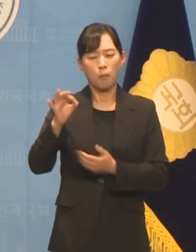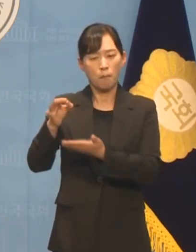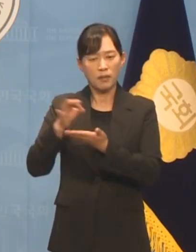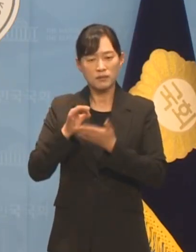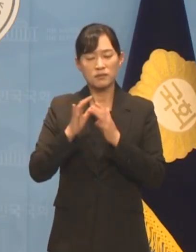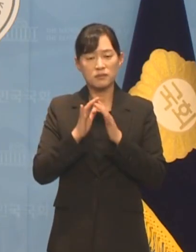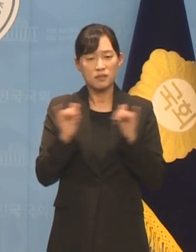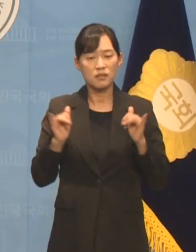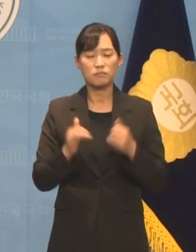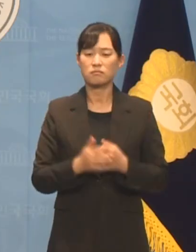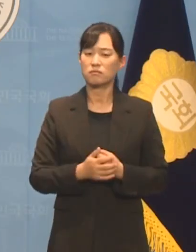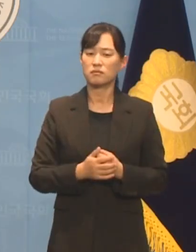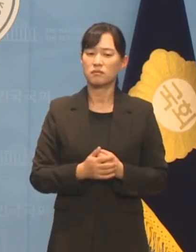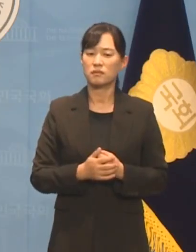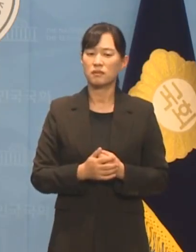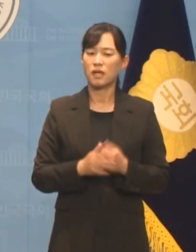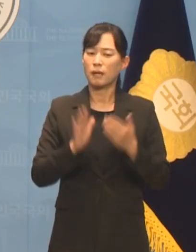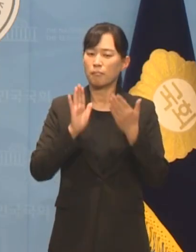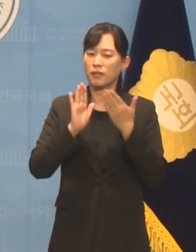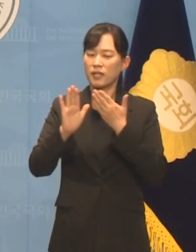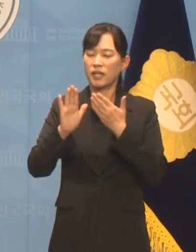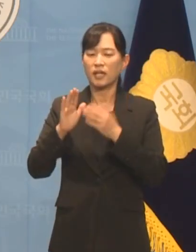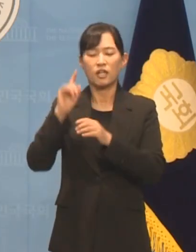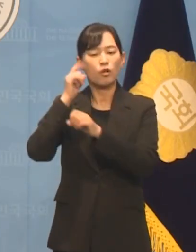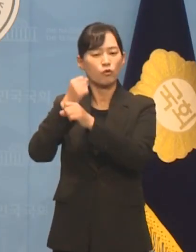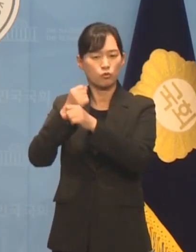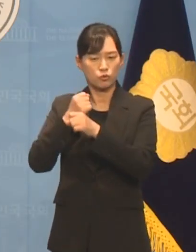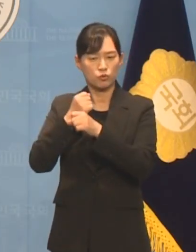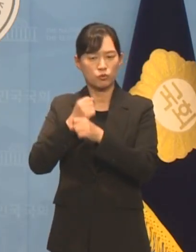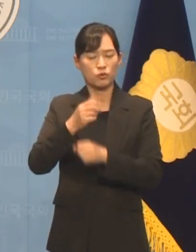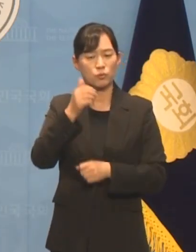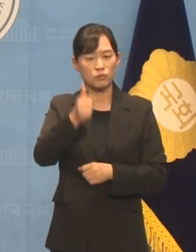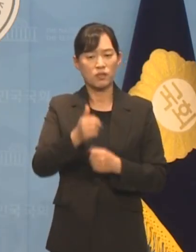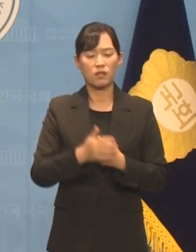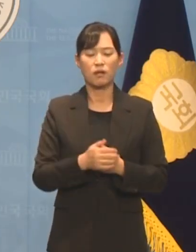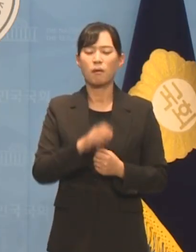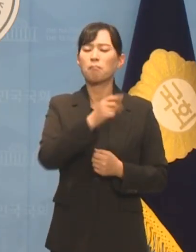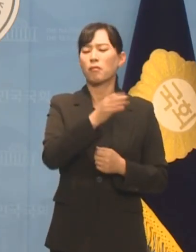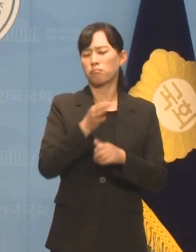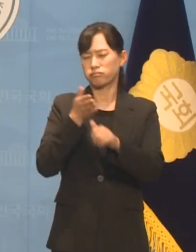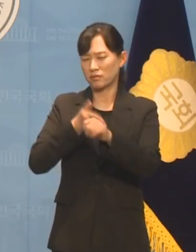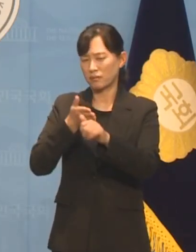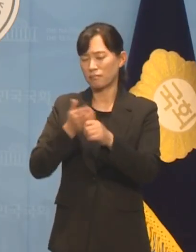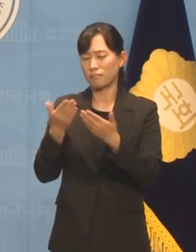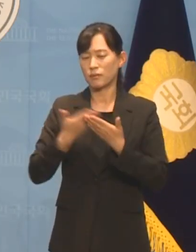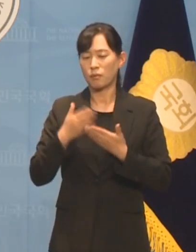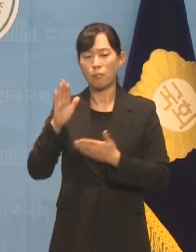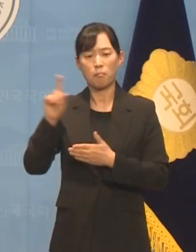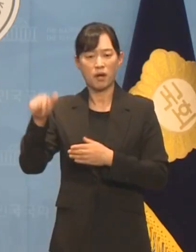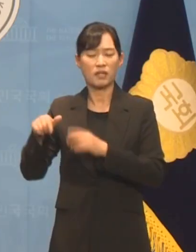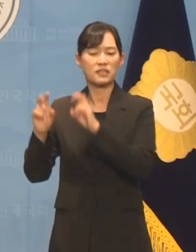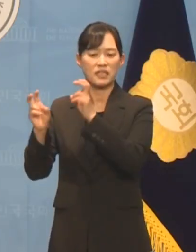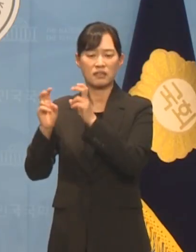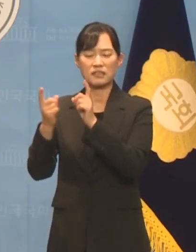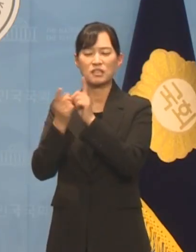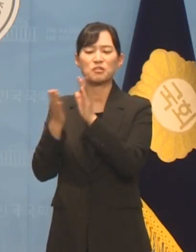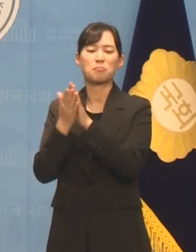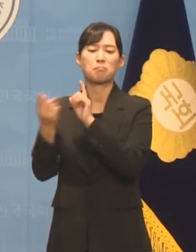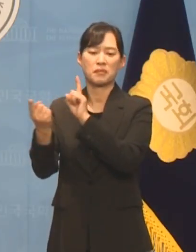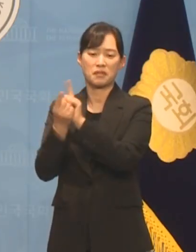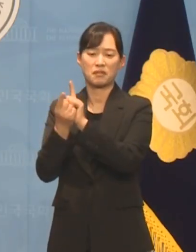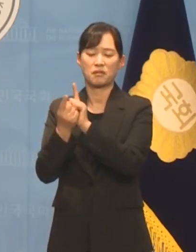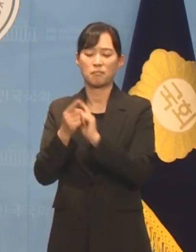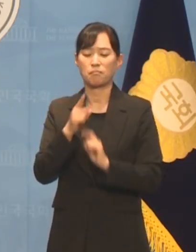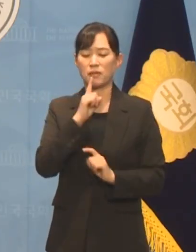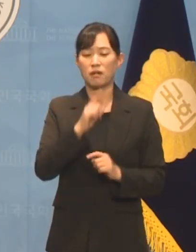인사는 당시 미래한국연구소장이었고 명 씨의 부탁을 받고 박 전 사장을 직접 찾아갔다고 알려져